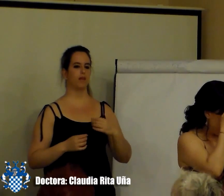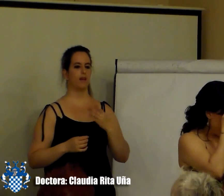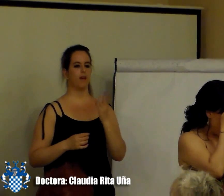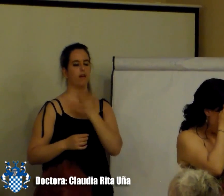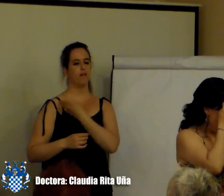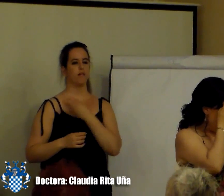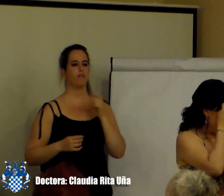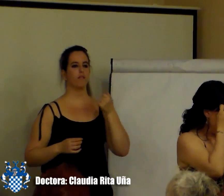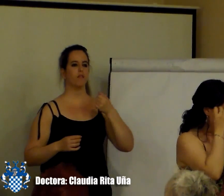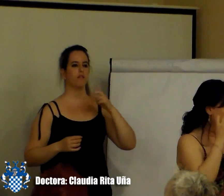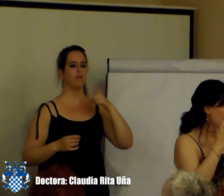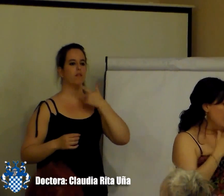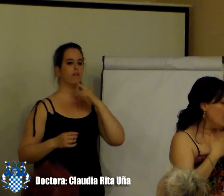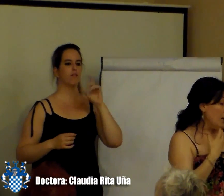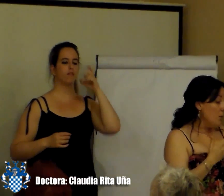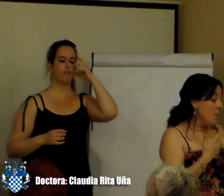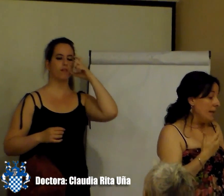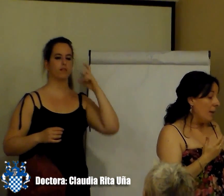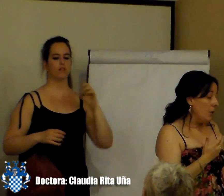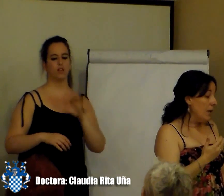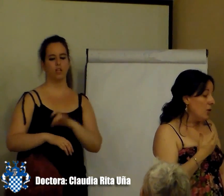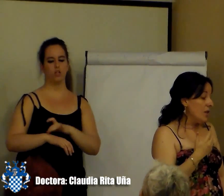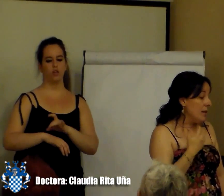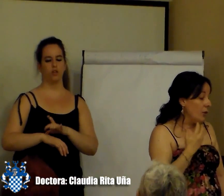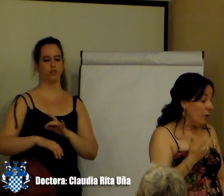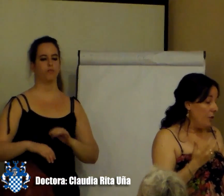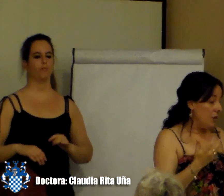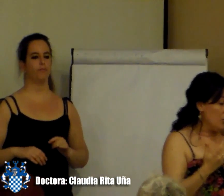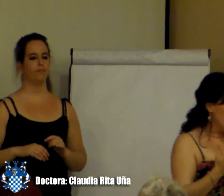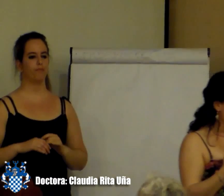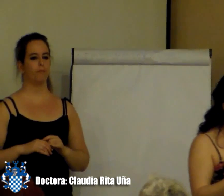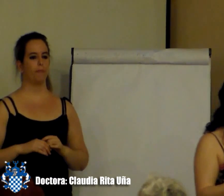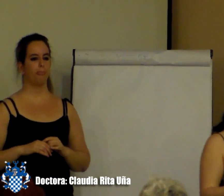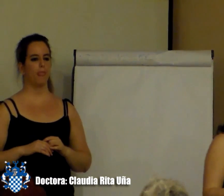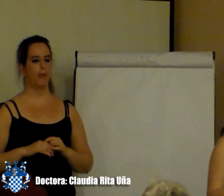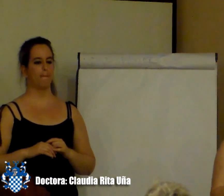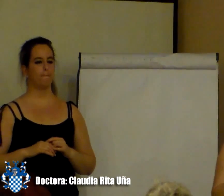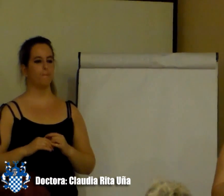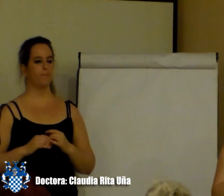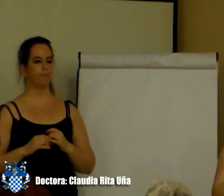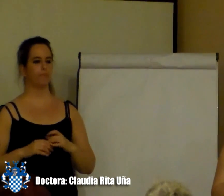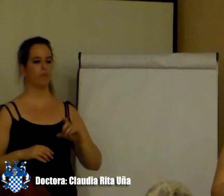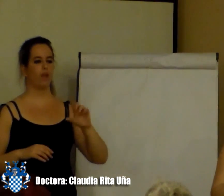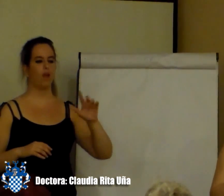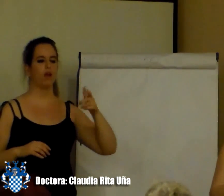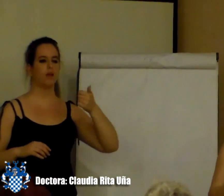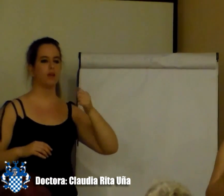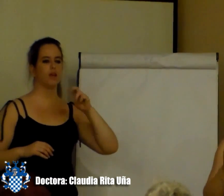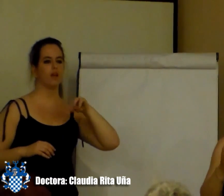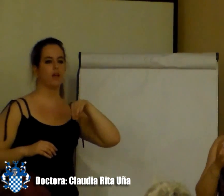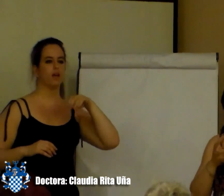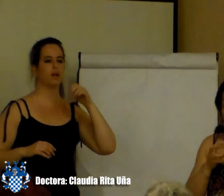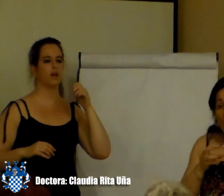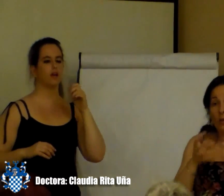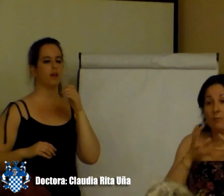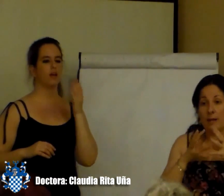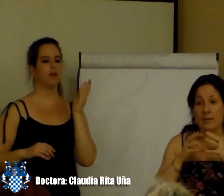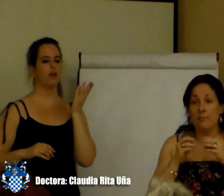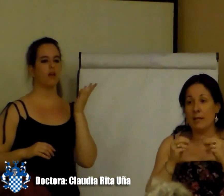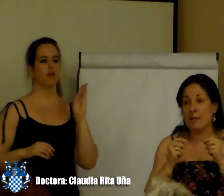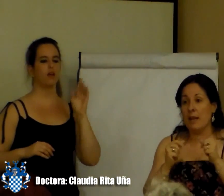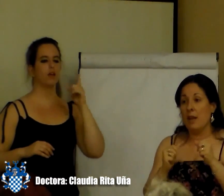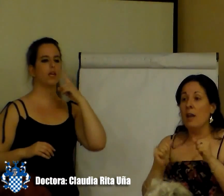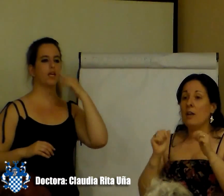del dolor. Y después se vieron cambios metabólicos y tróficos, o sea, que está más pequeño de lo habitual o